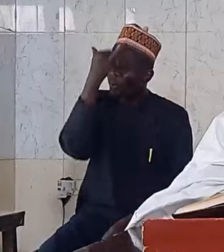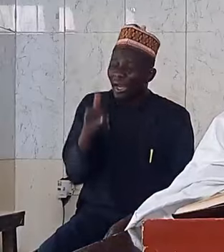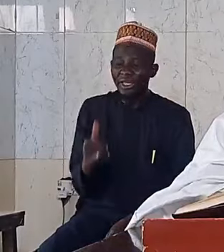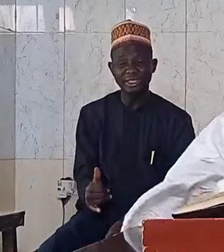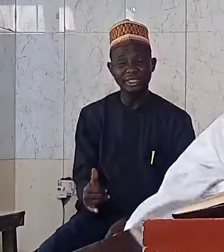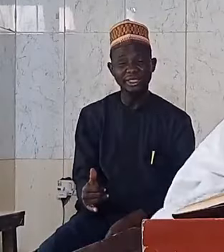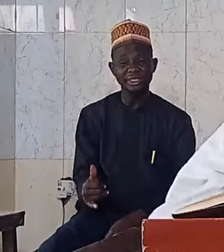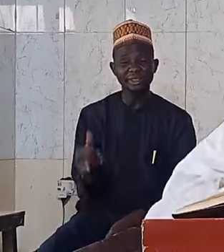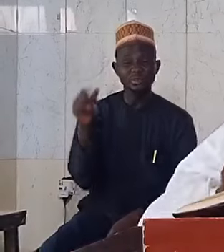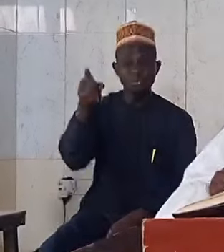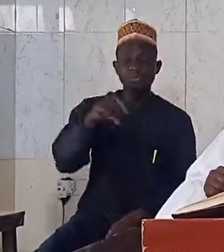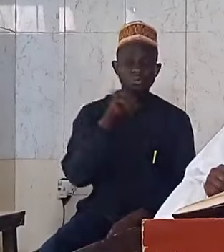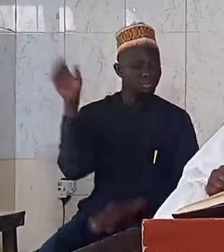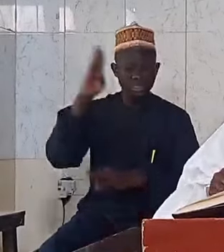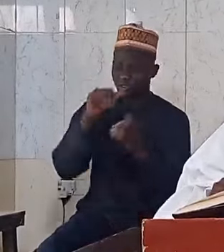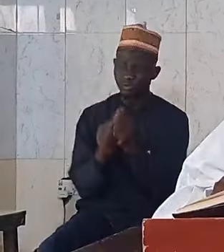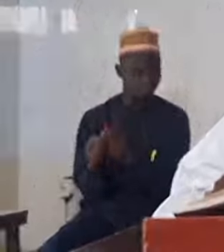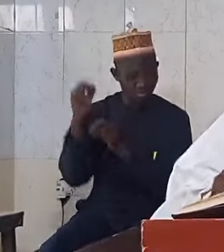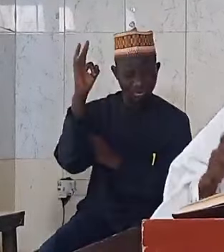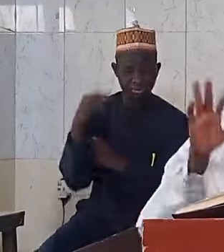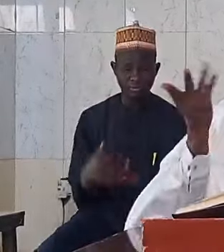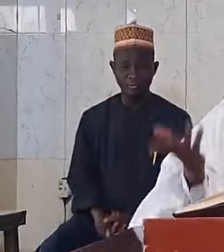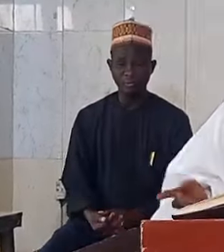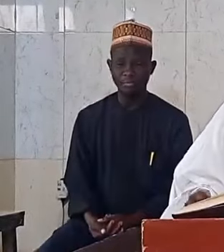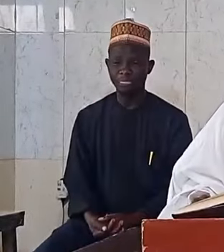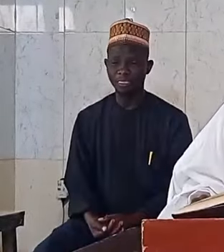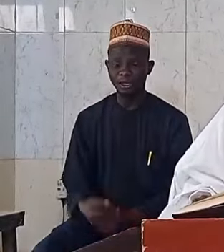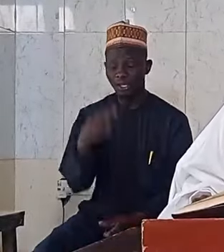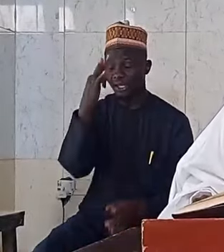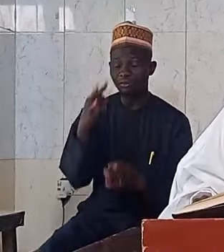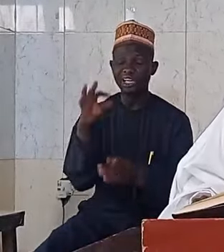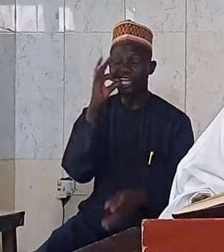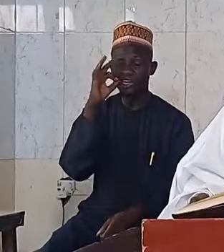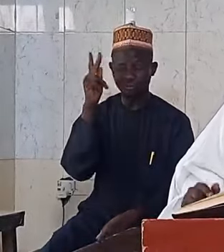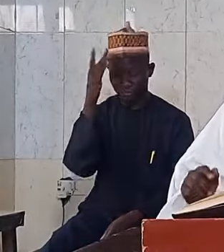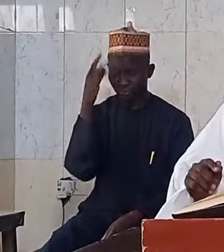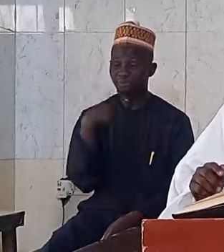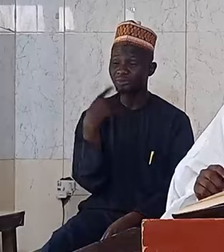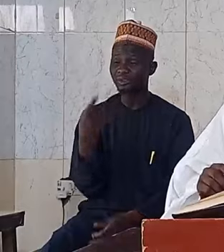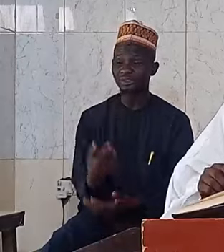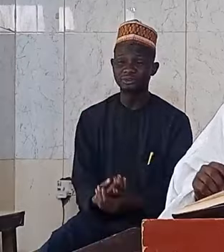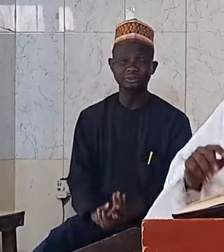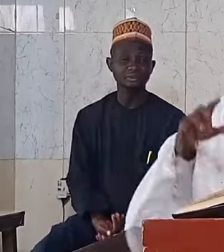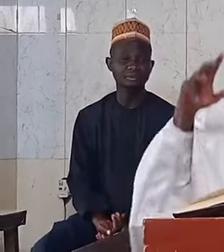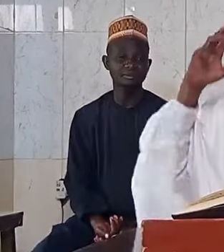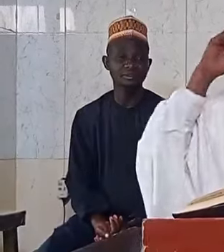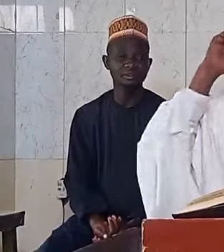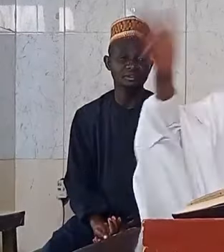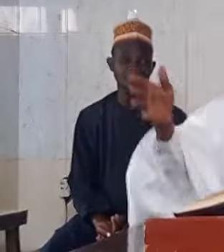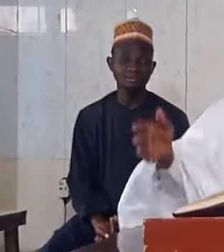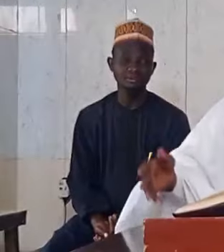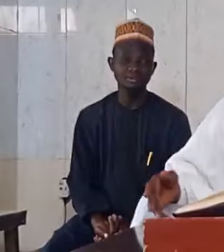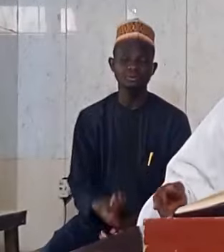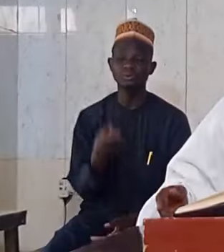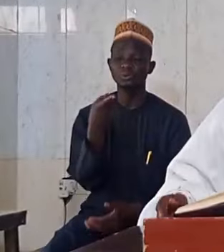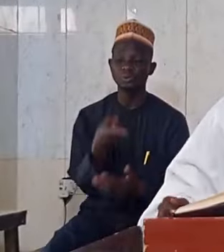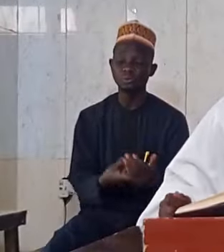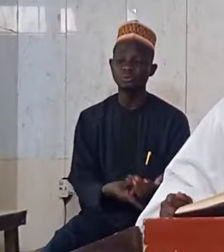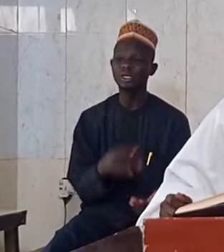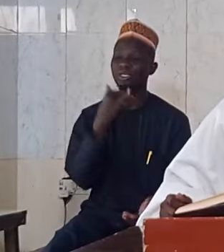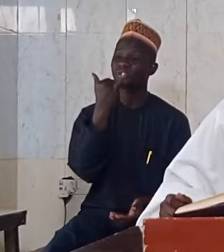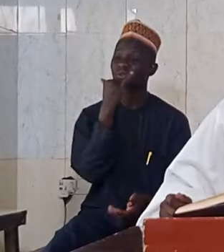wanda balarabe yin yace maka malaka kai ko kamar yace maka kai ko wace irin musifa ce a duniya ta